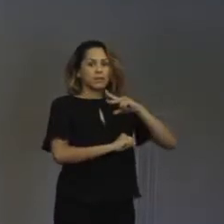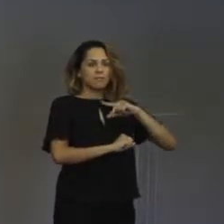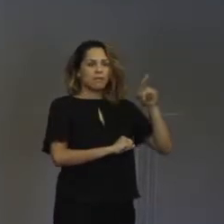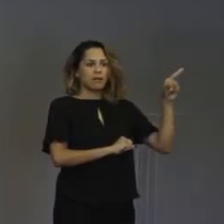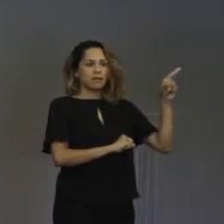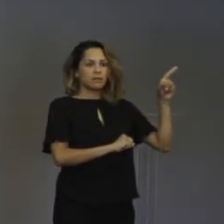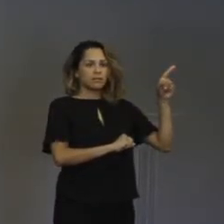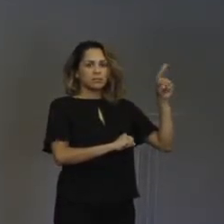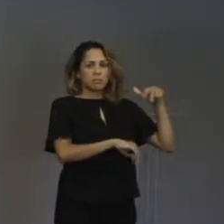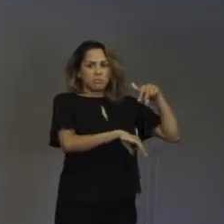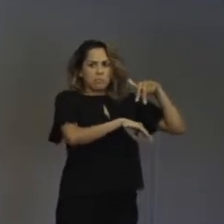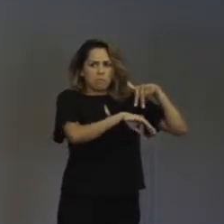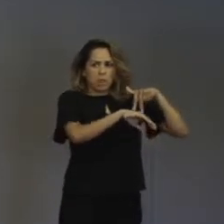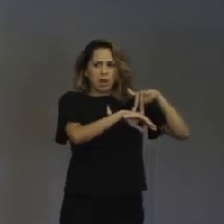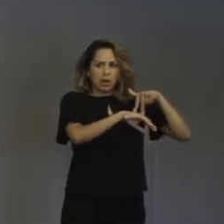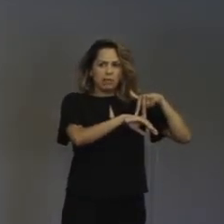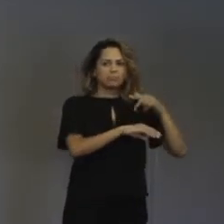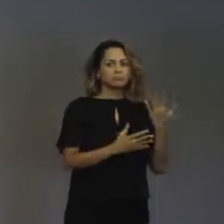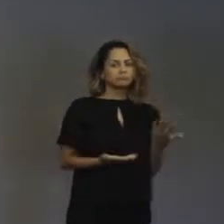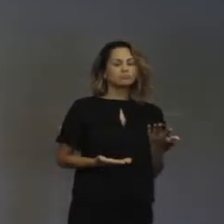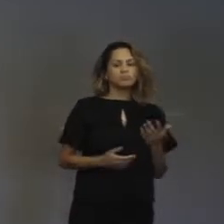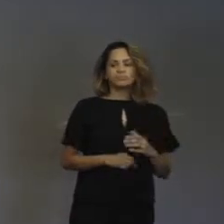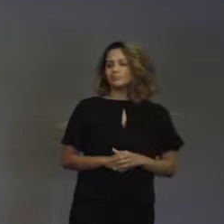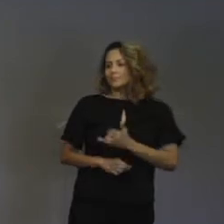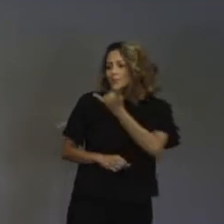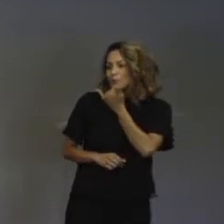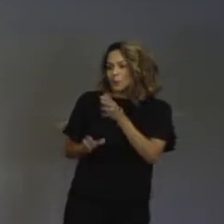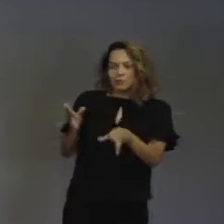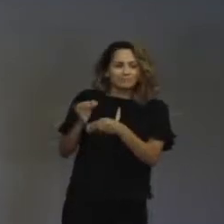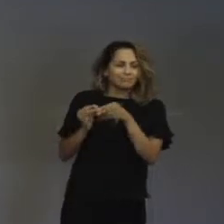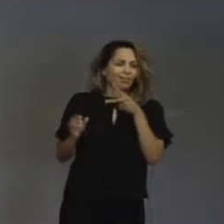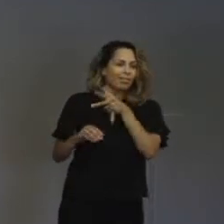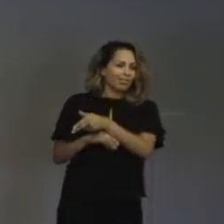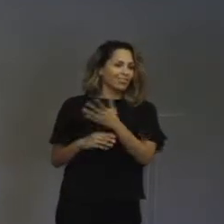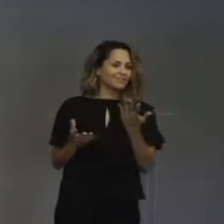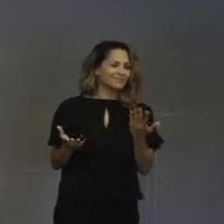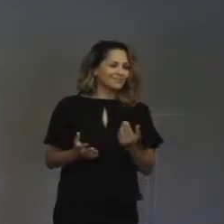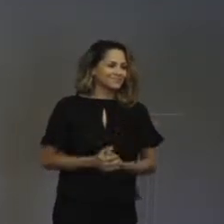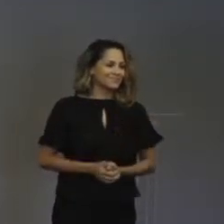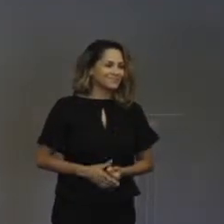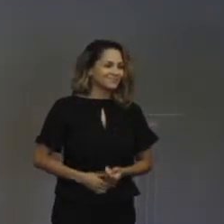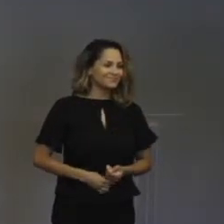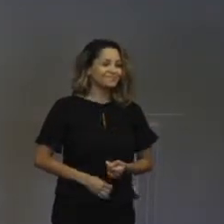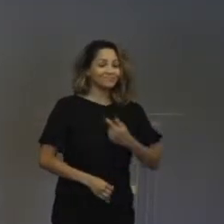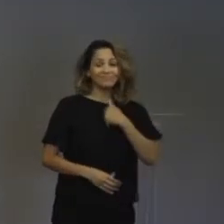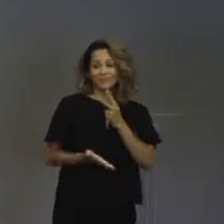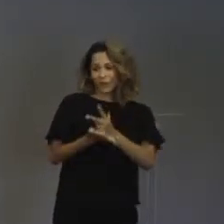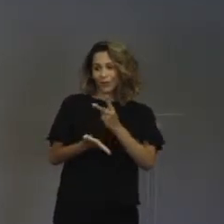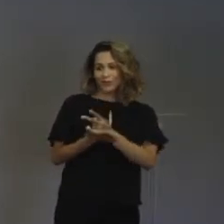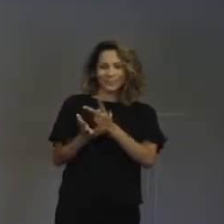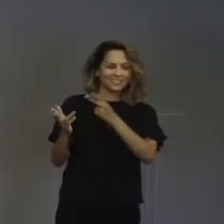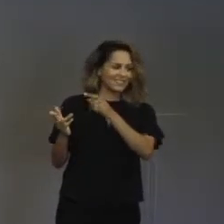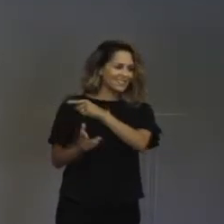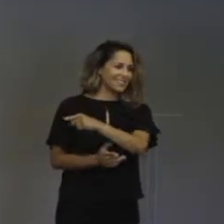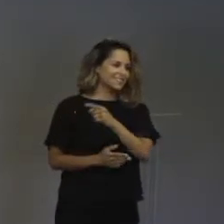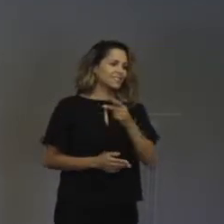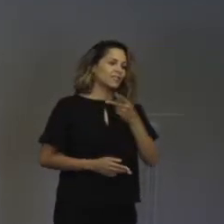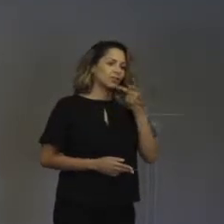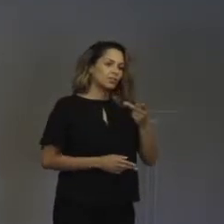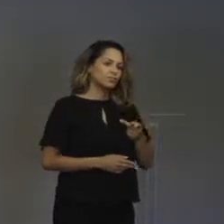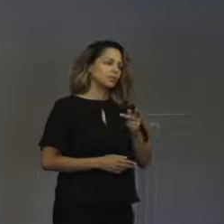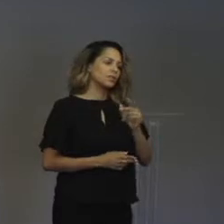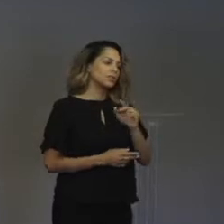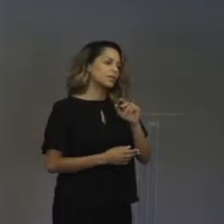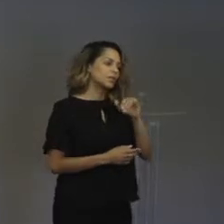pergunta. Não, era isso. Era isso? Não. Eu até vou continuar contigo sobre essa questão do